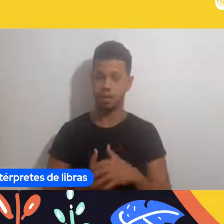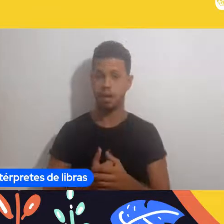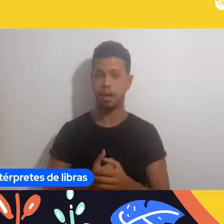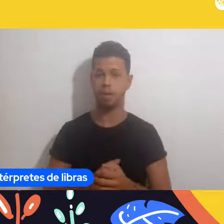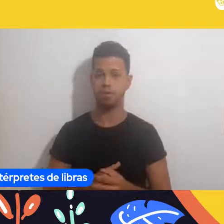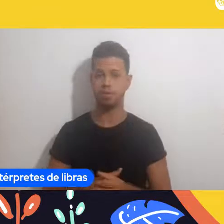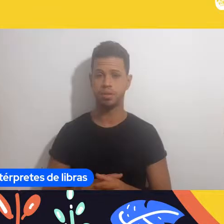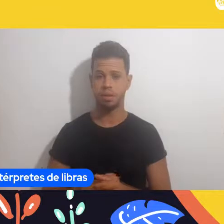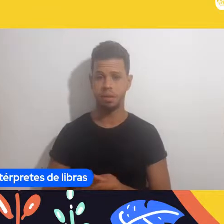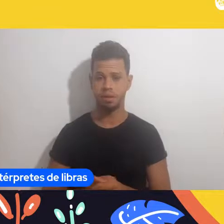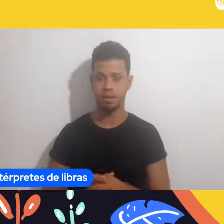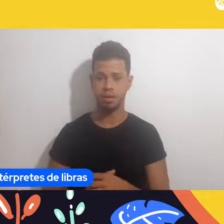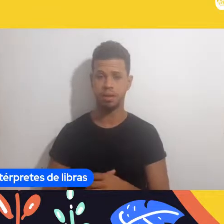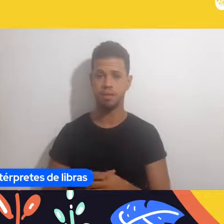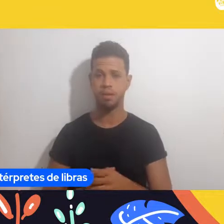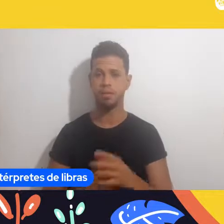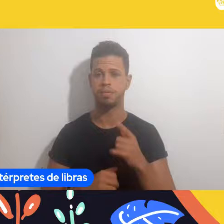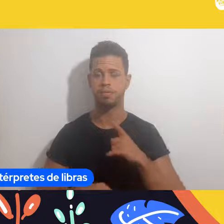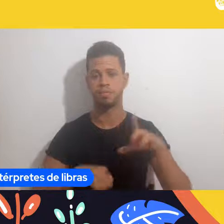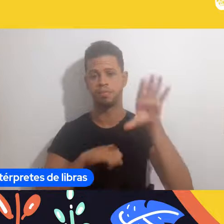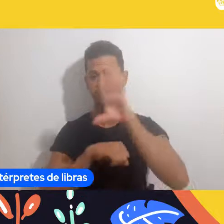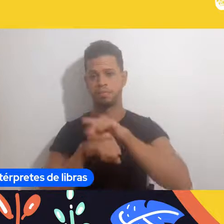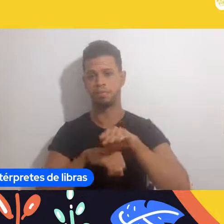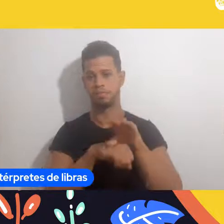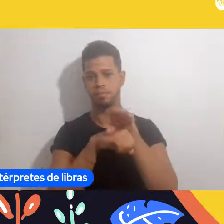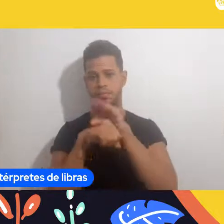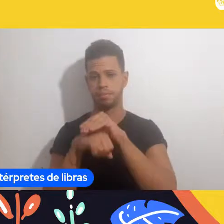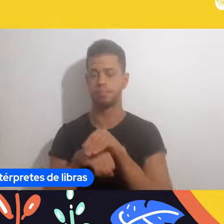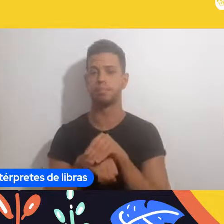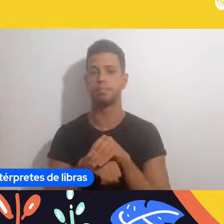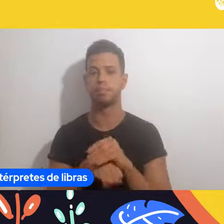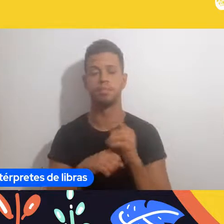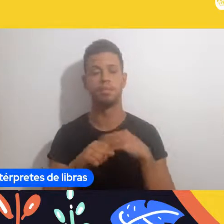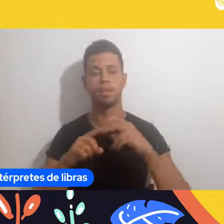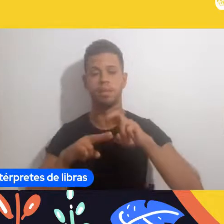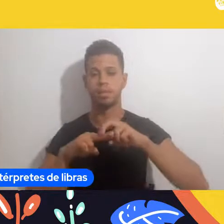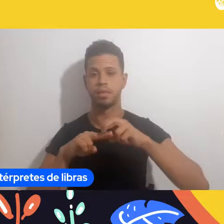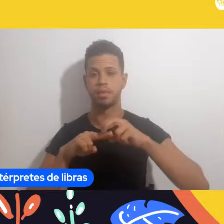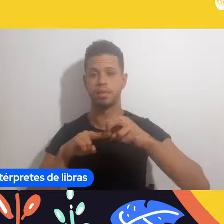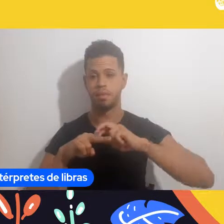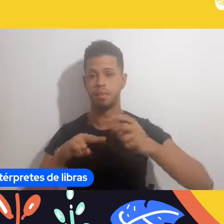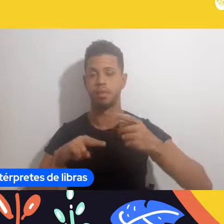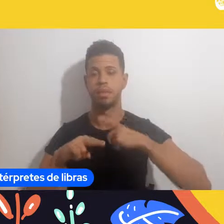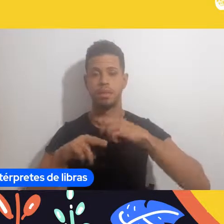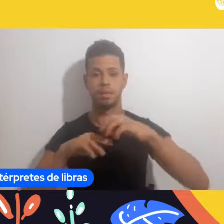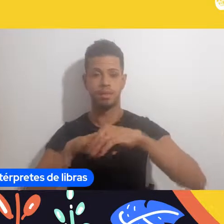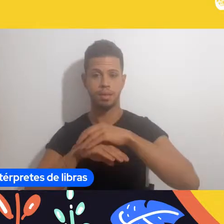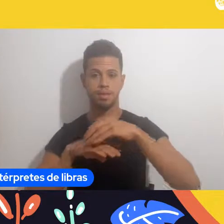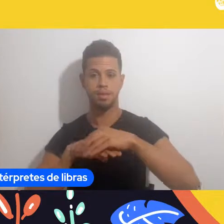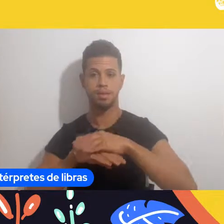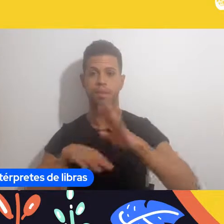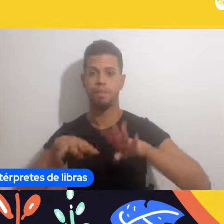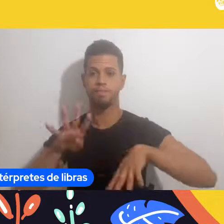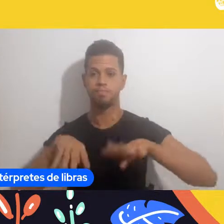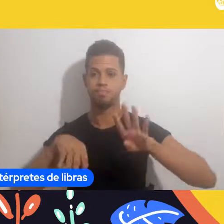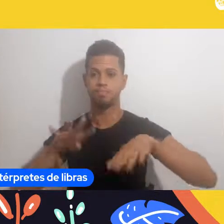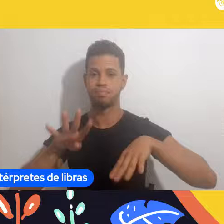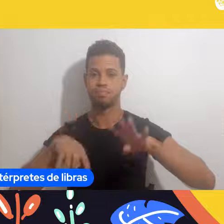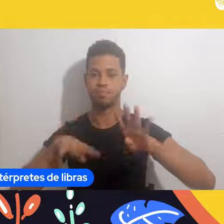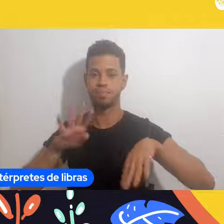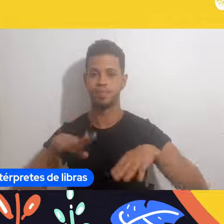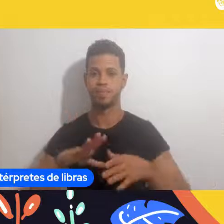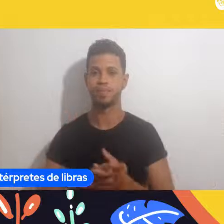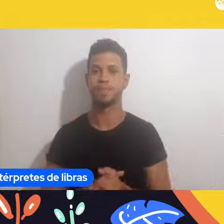uma fotografia onde a criança estava na piscina e era com aqueles sapatinhos de pescador que emborrachado.